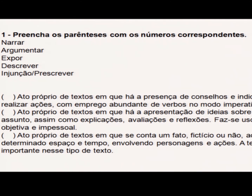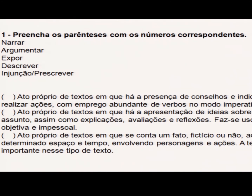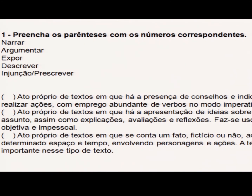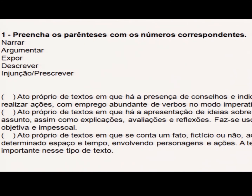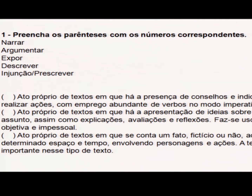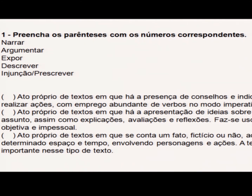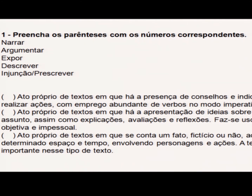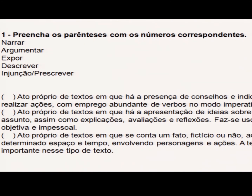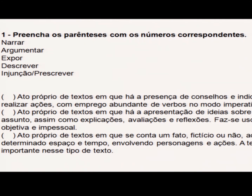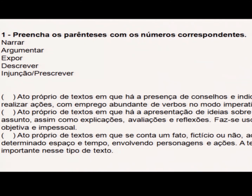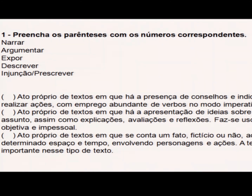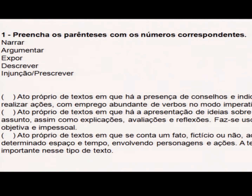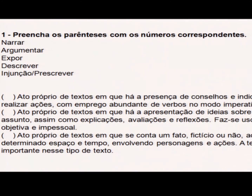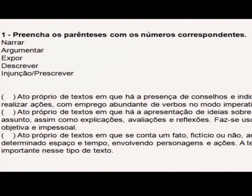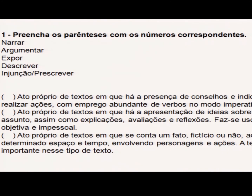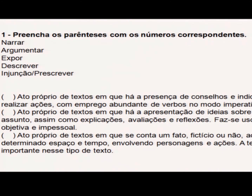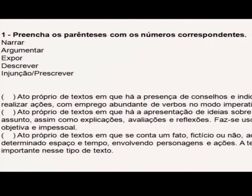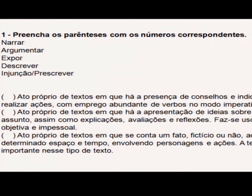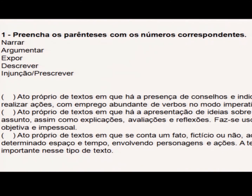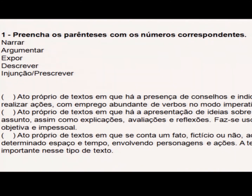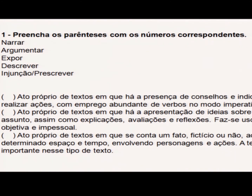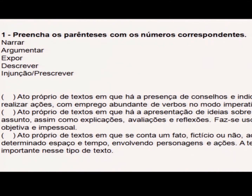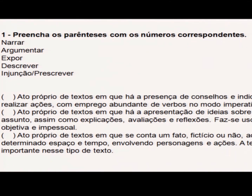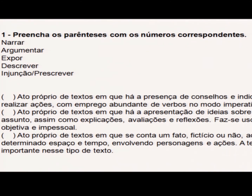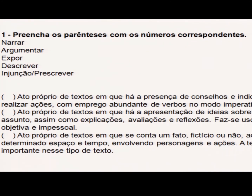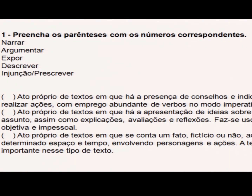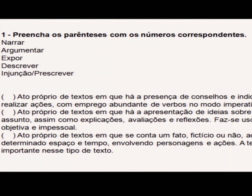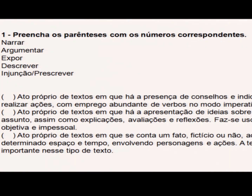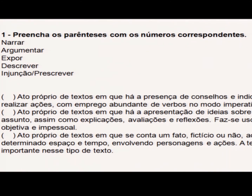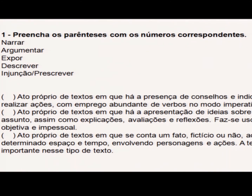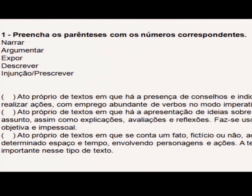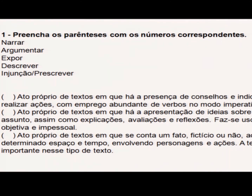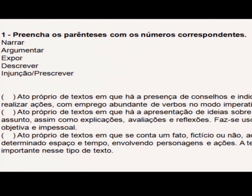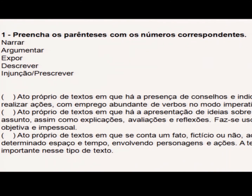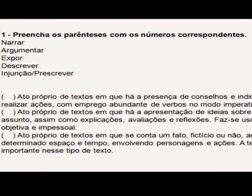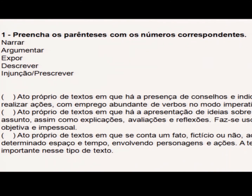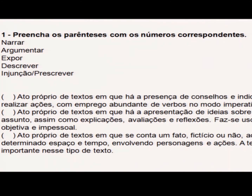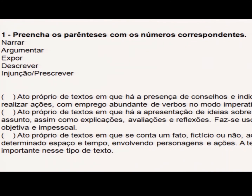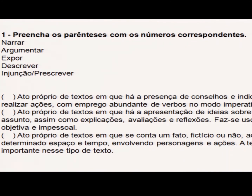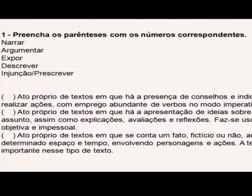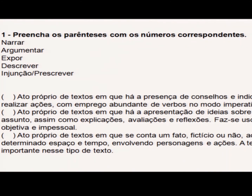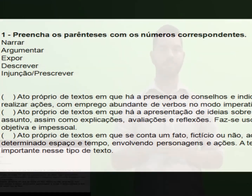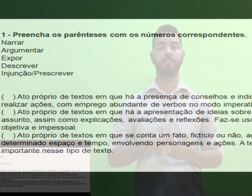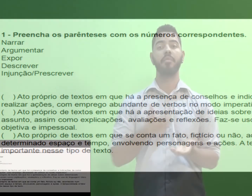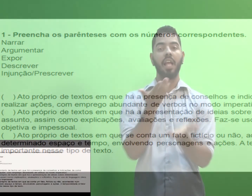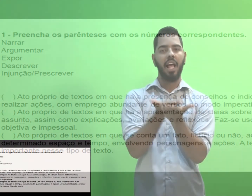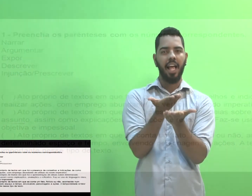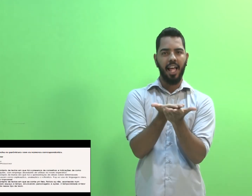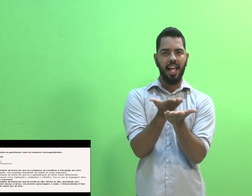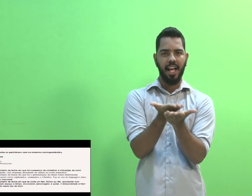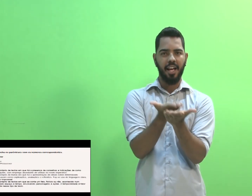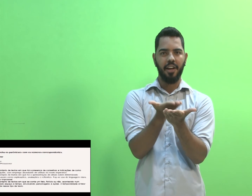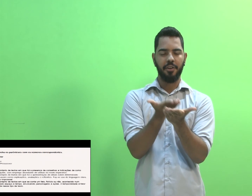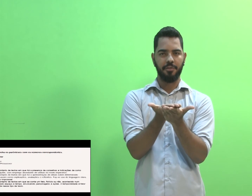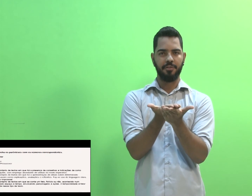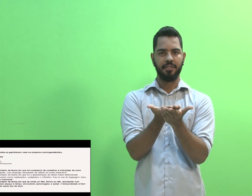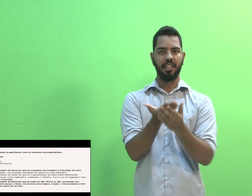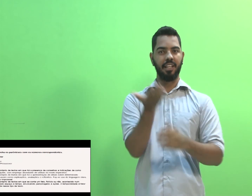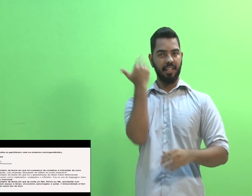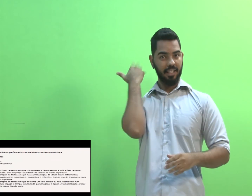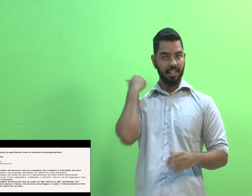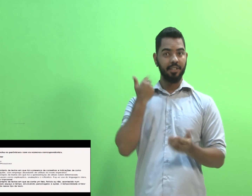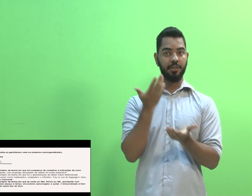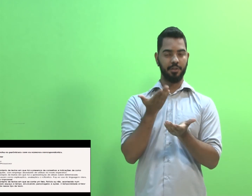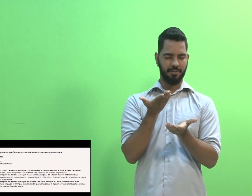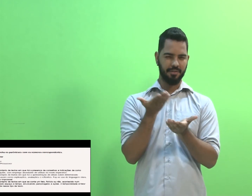imperativo. Então, gente, conforme nós vimos na última aula, qual é o tipo textual que se propõe a indicar